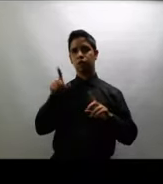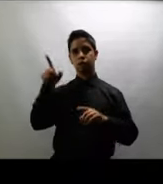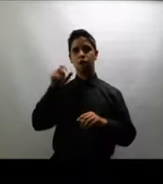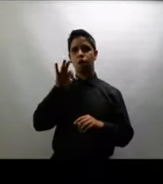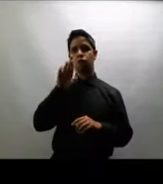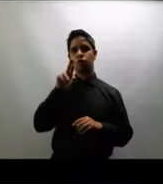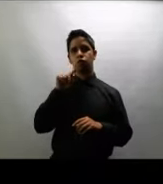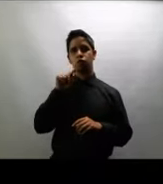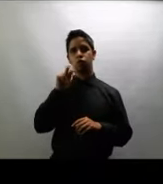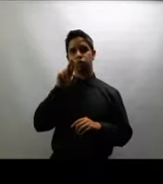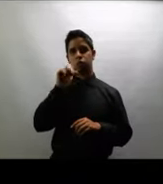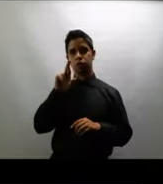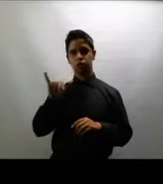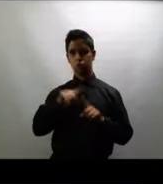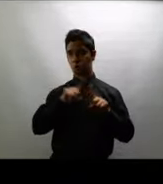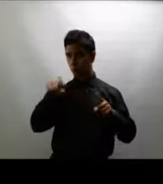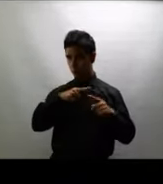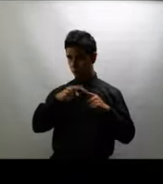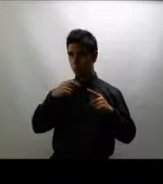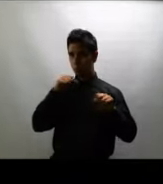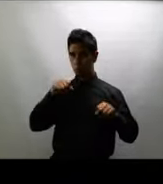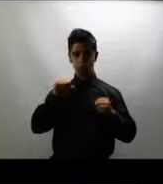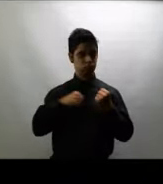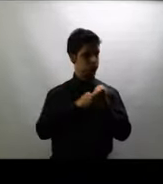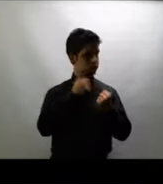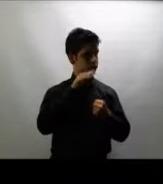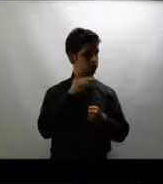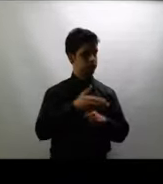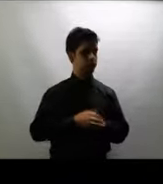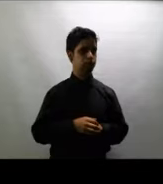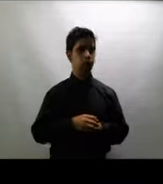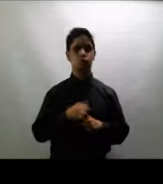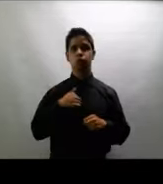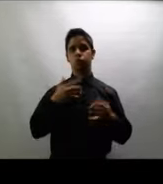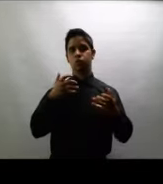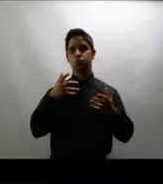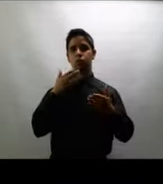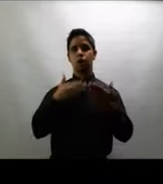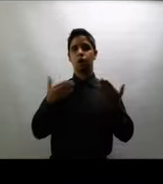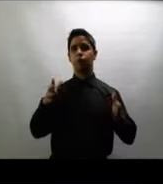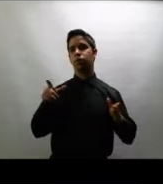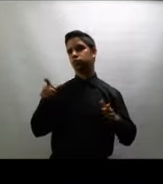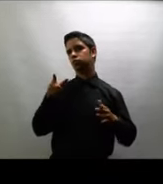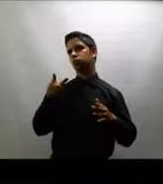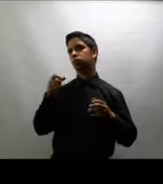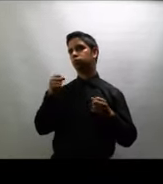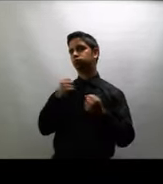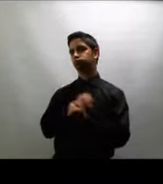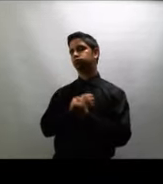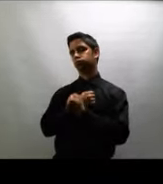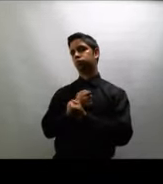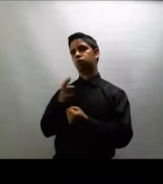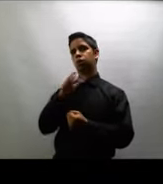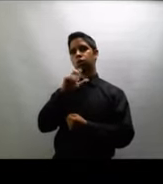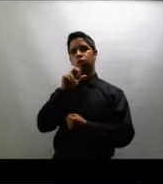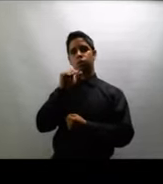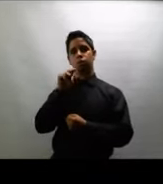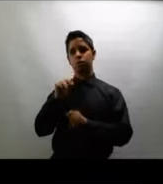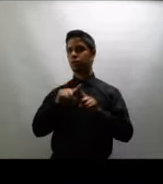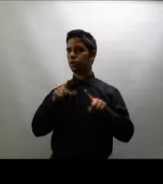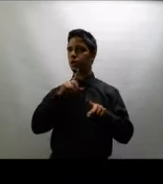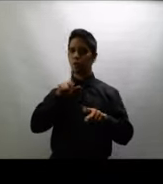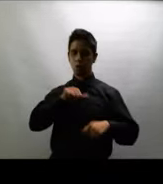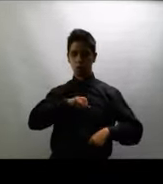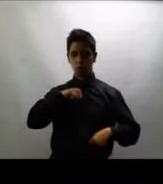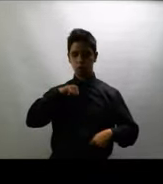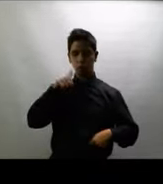que cuando Richard, acá. Y yo quiero terminar este segmento diciéndole lo mucho que quiero a Carmen. Ay. Y lo orgulloso que